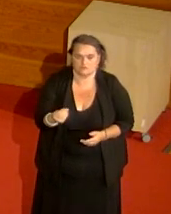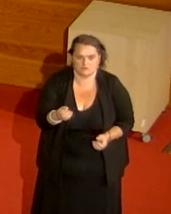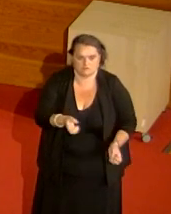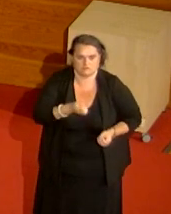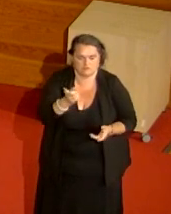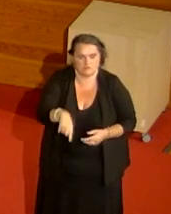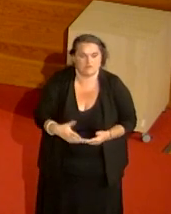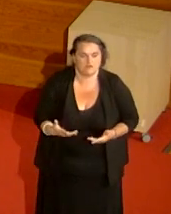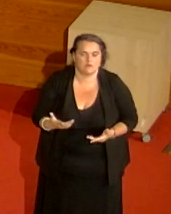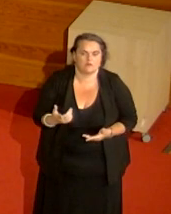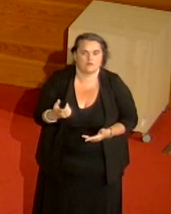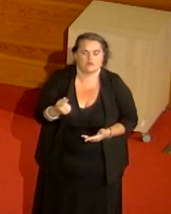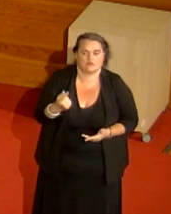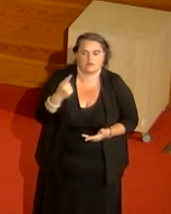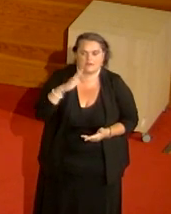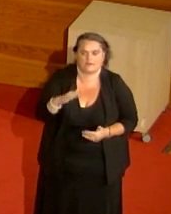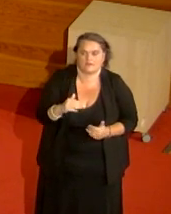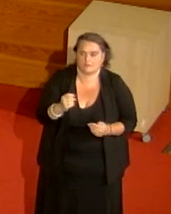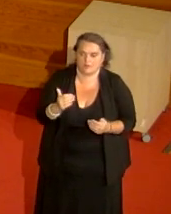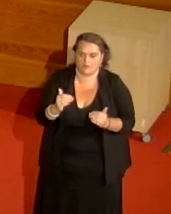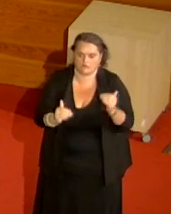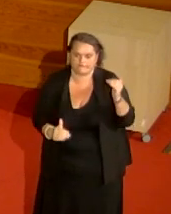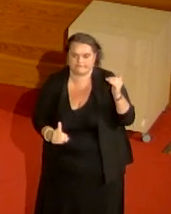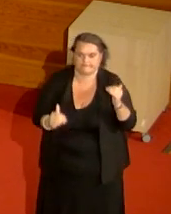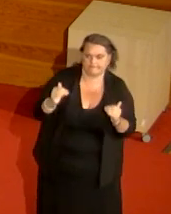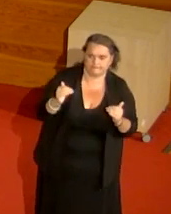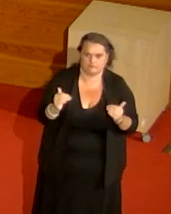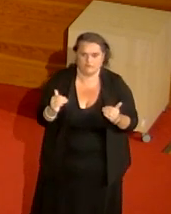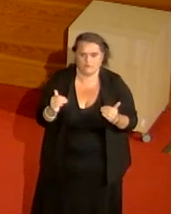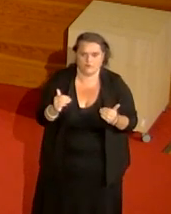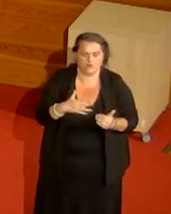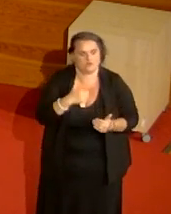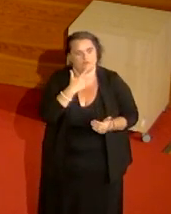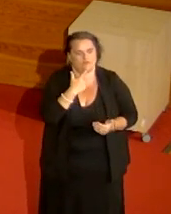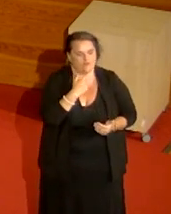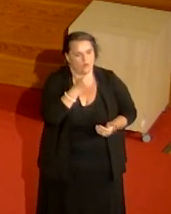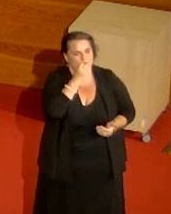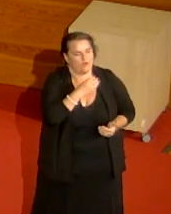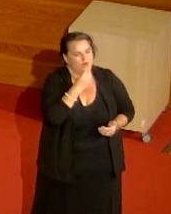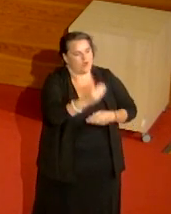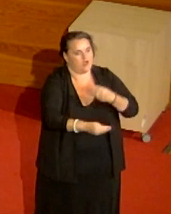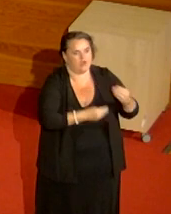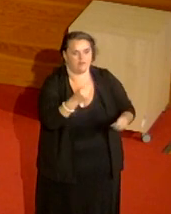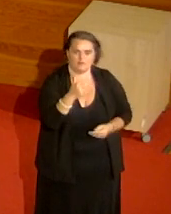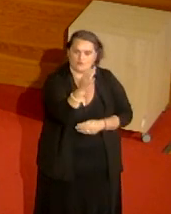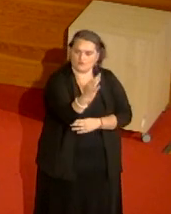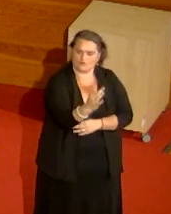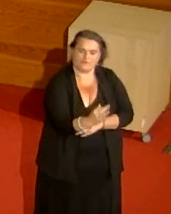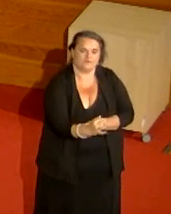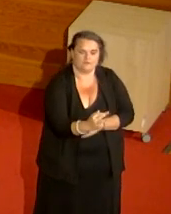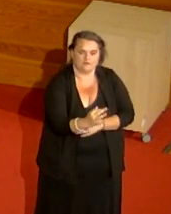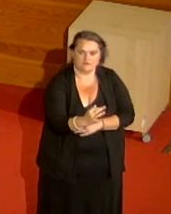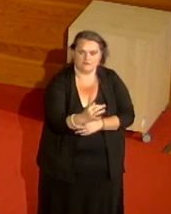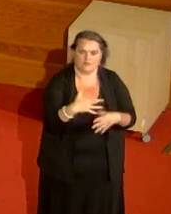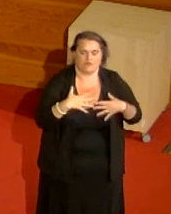de que equilibra esa eh ese afán por Resaltar los méritos que hemos tenido en los currículums siempre se los